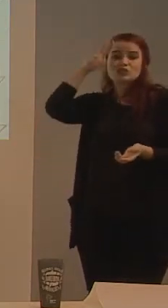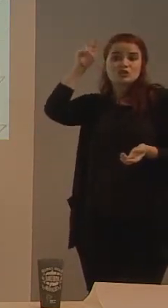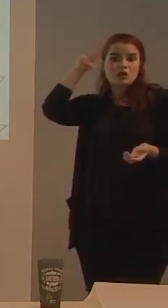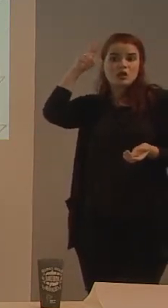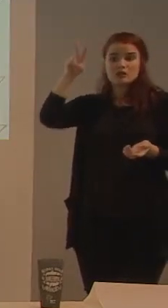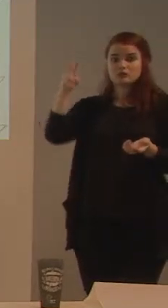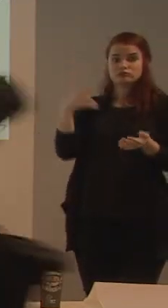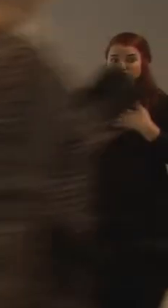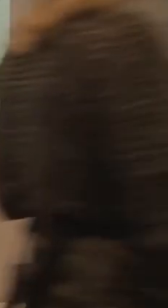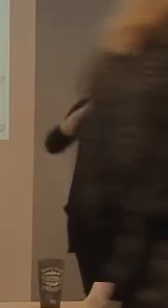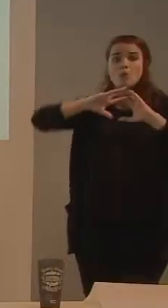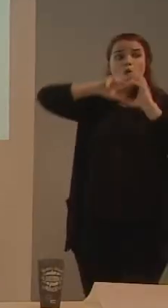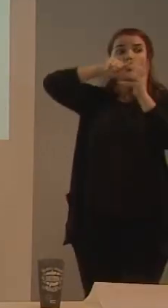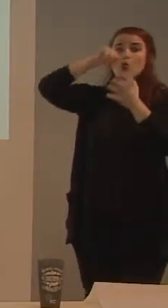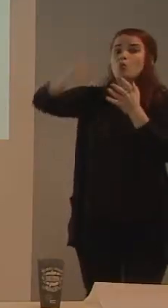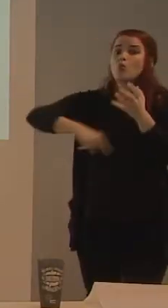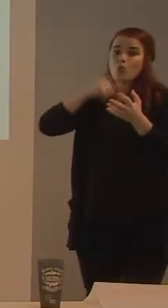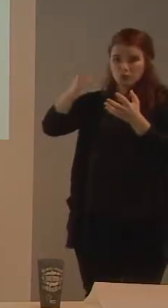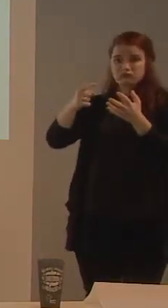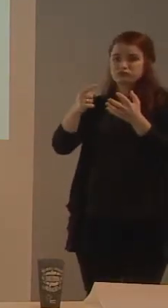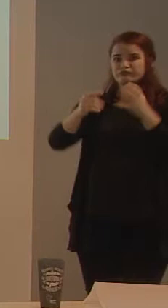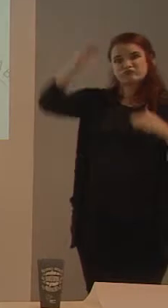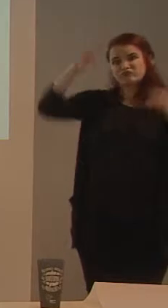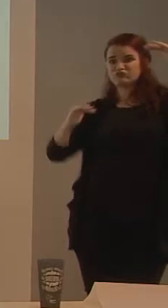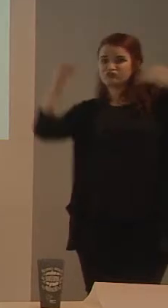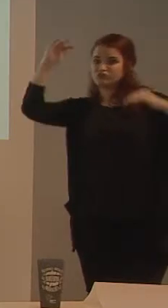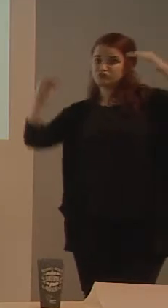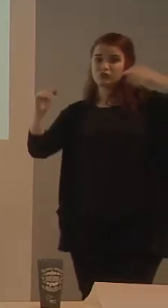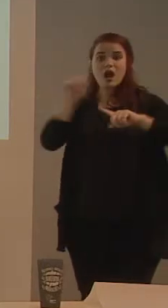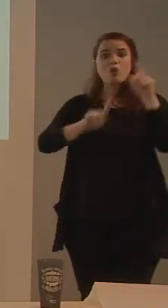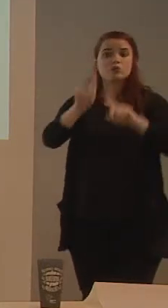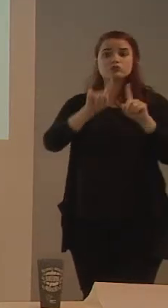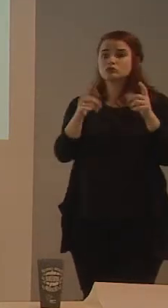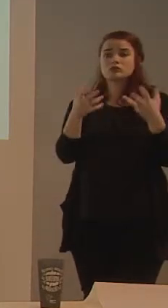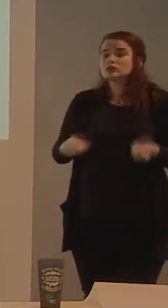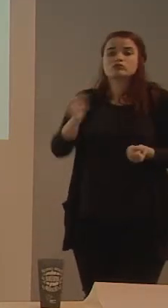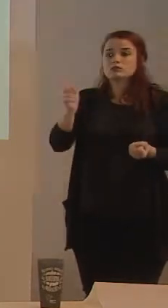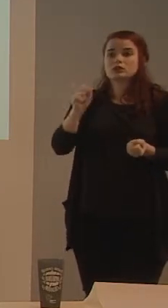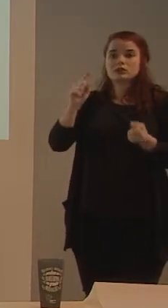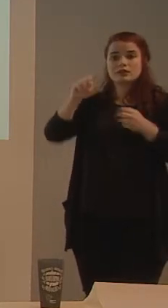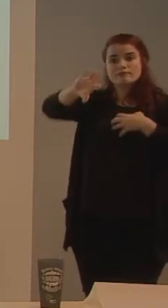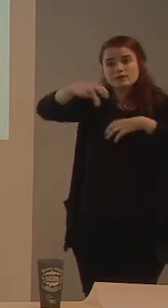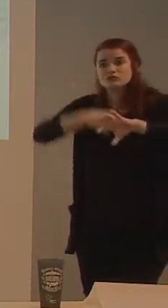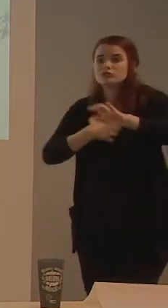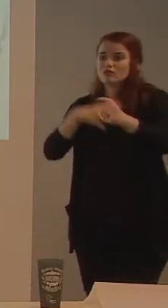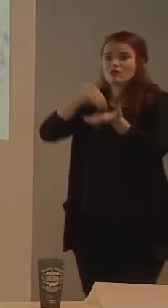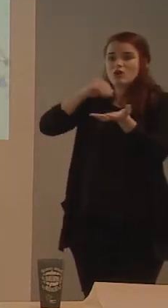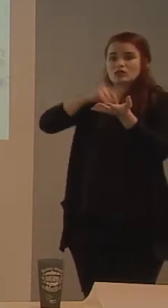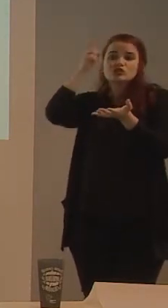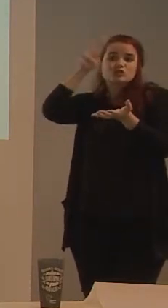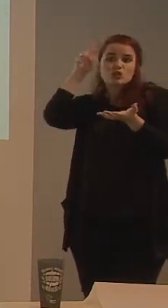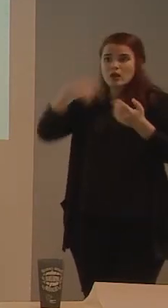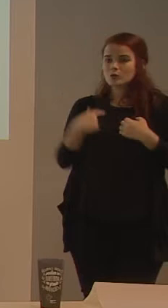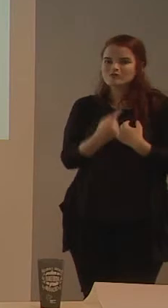mundial. De um lado, as pessoas sofrem com falta de empatia e falta de histórias que as representem. De outro